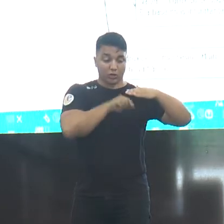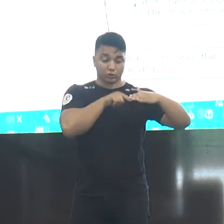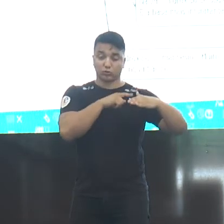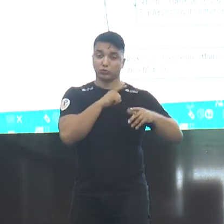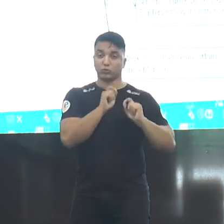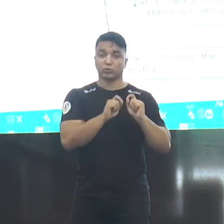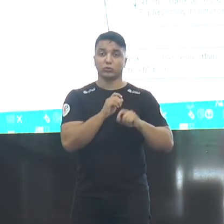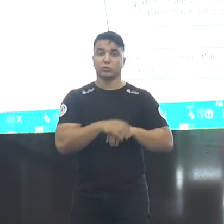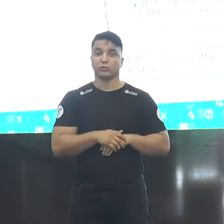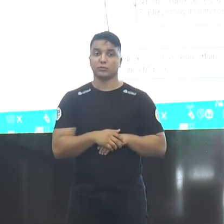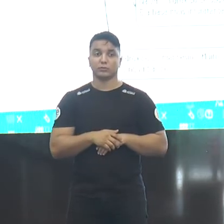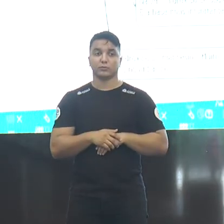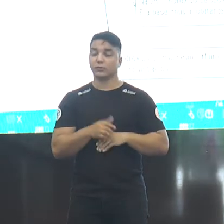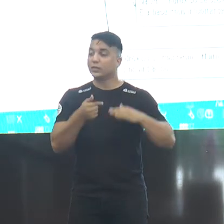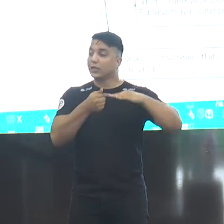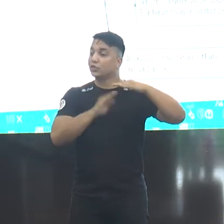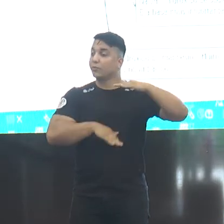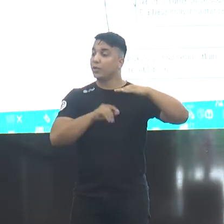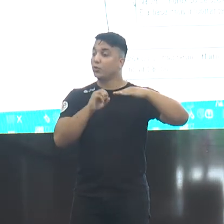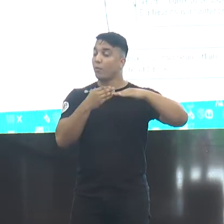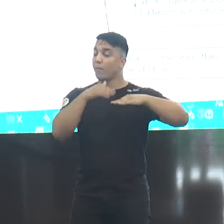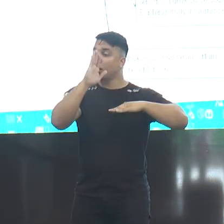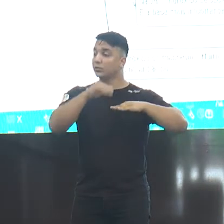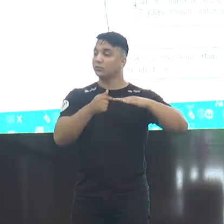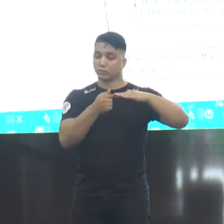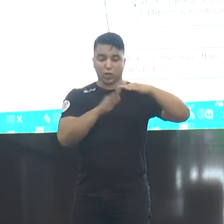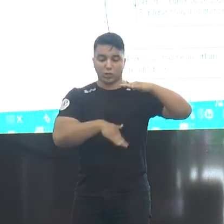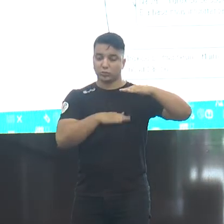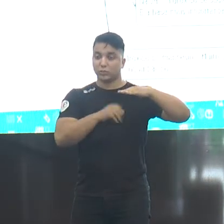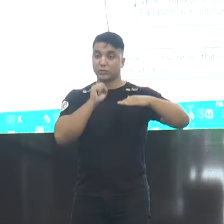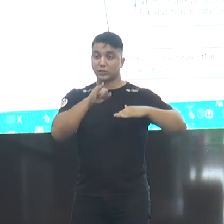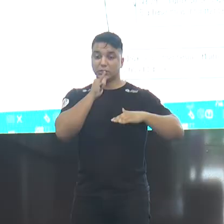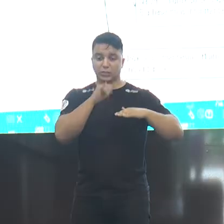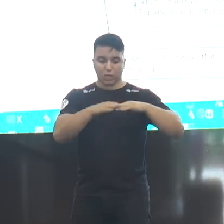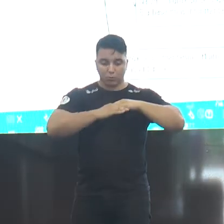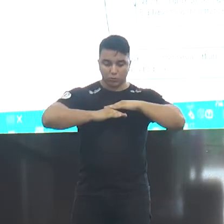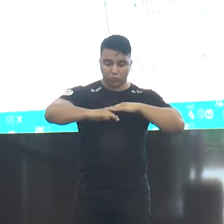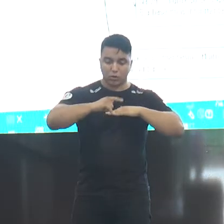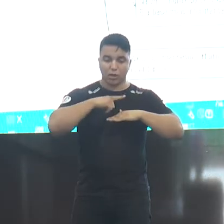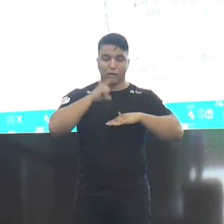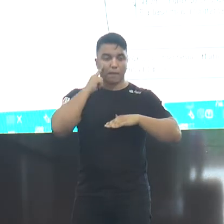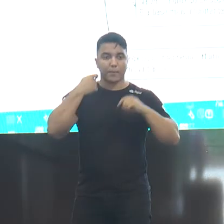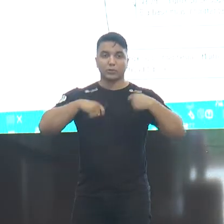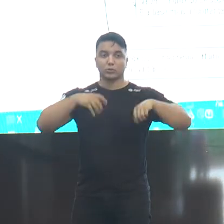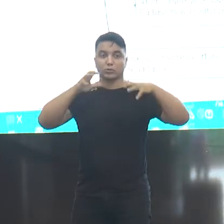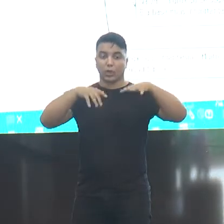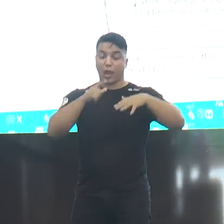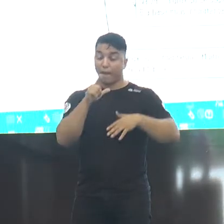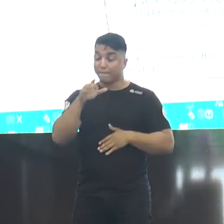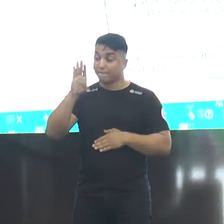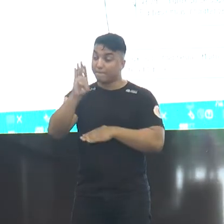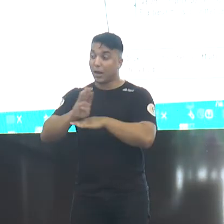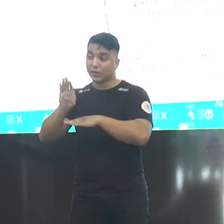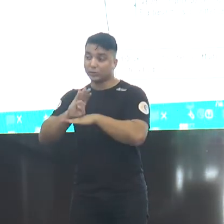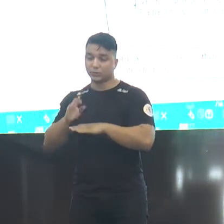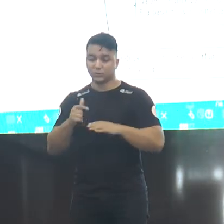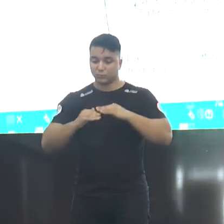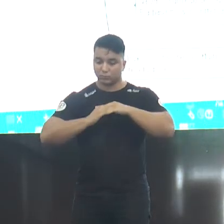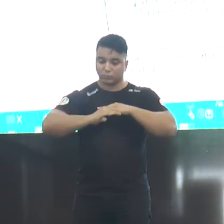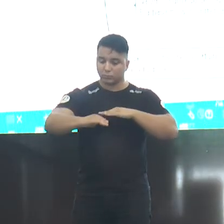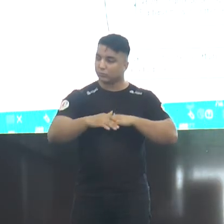pH é mais de 7 ou menos de 7? Se eu tiver um solo ácido para neutralizar, eu vou usar o quê? Ácido ou base?